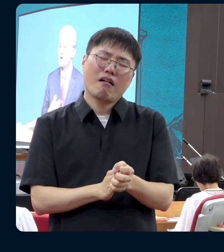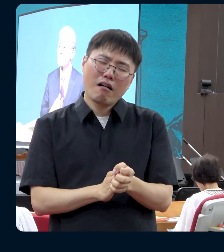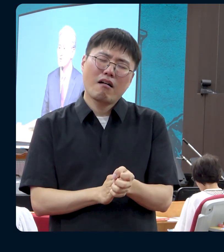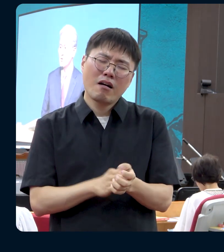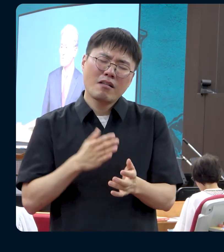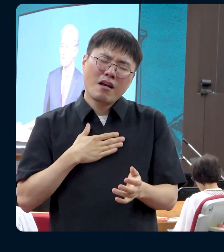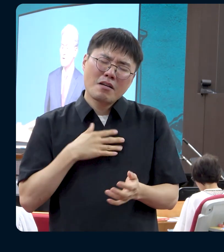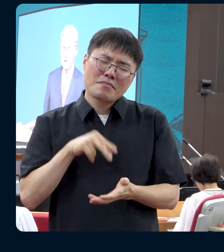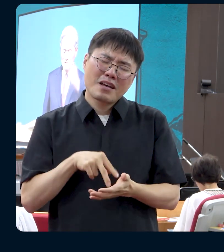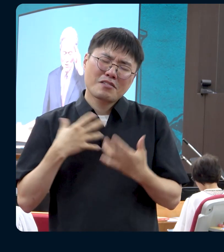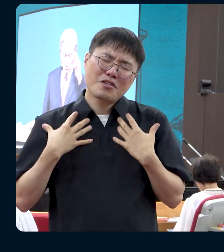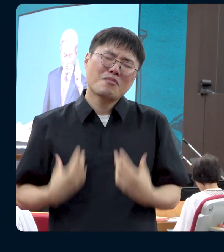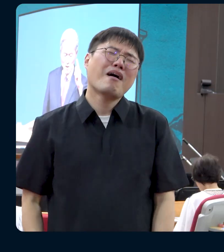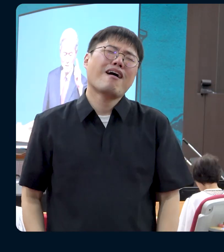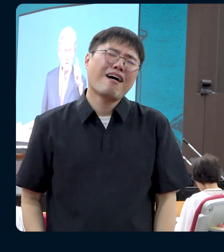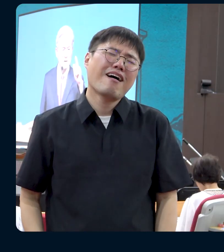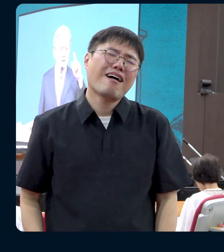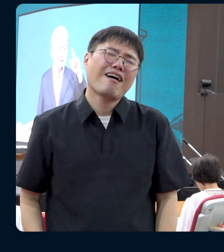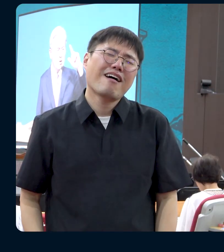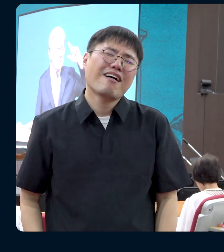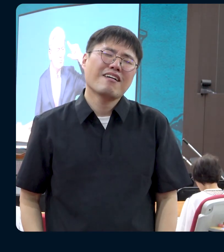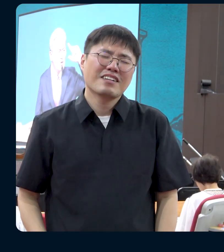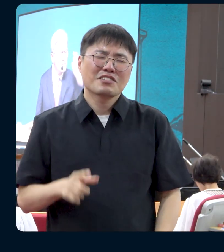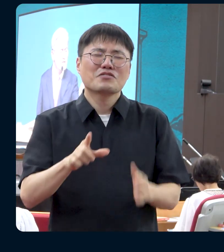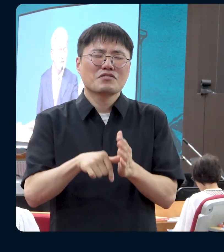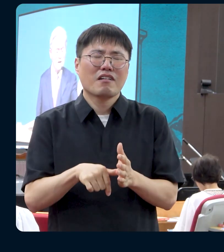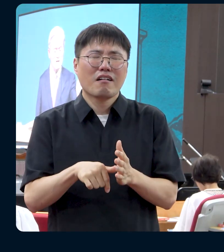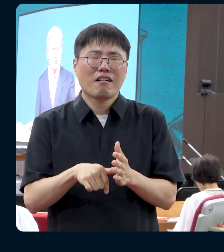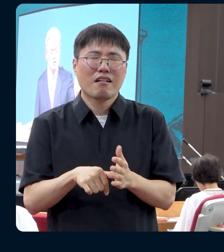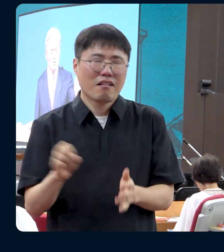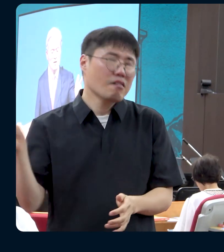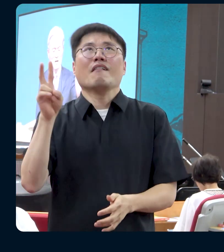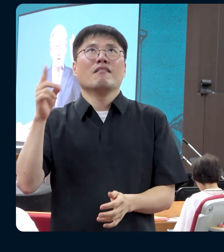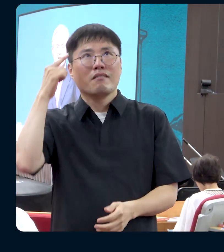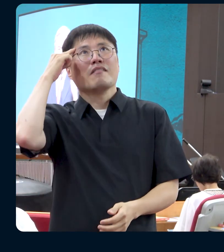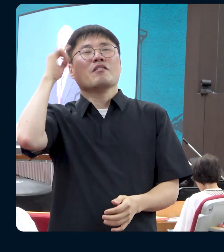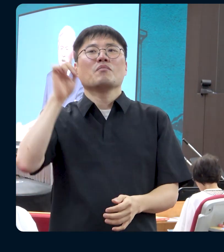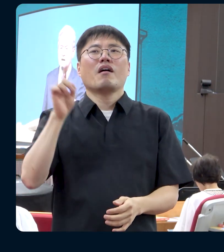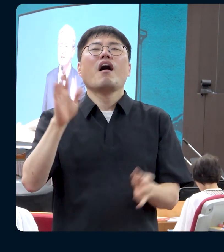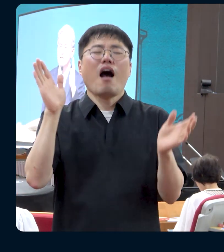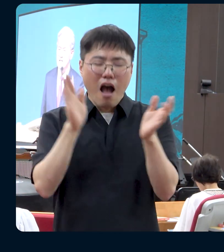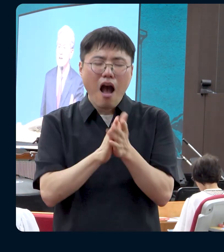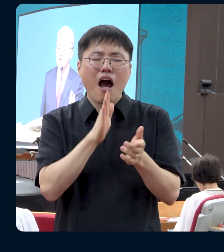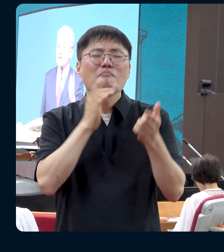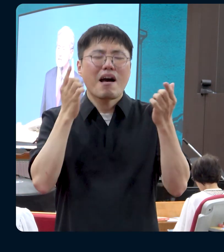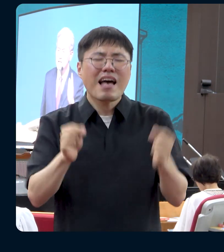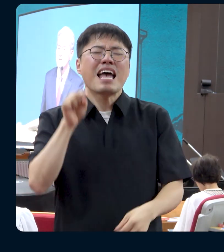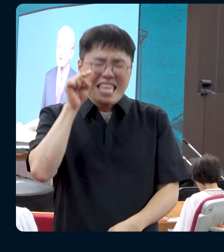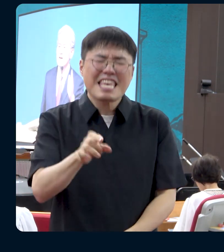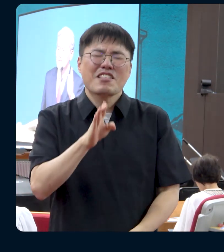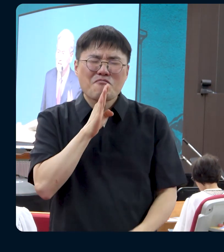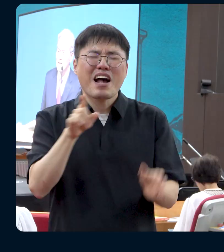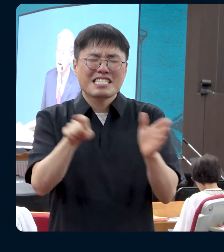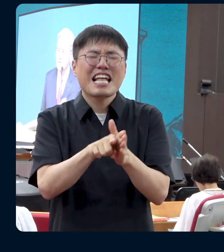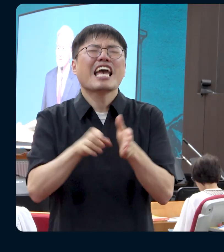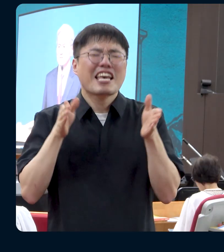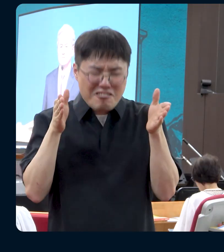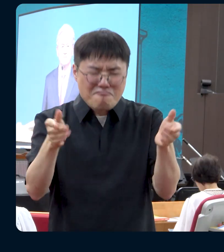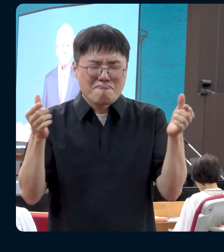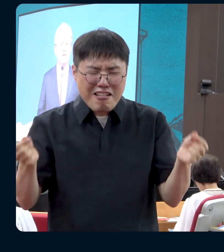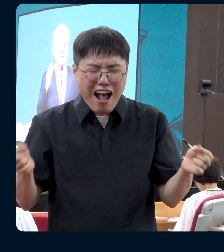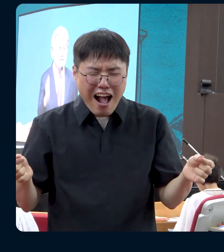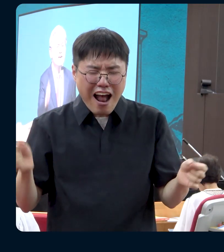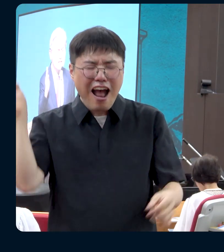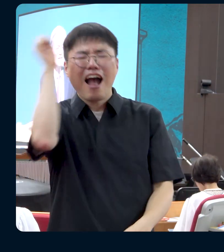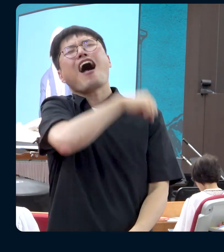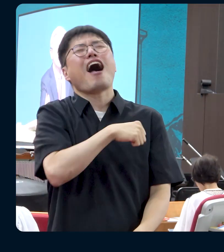이게 정말 저한테 절망스럽더라고요. 근데 그 순간 정말 불현듯이 깨닫게 된 것이 뭐냐? 그렇다. 이게 신앙의